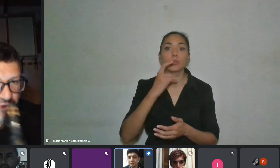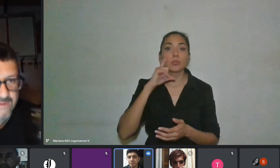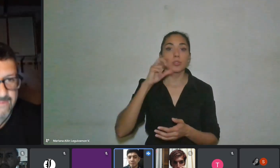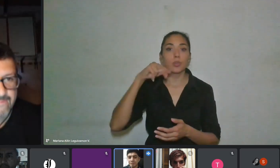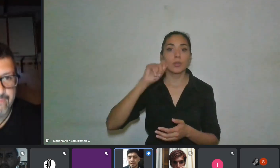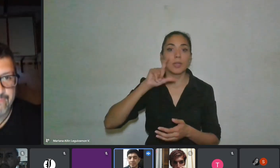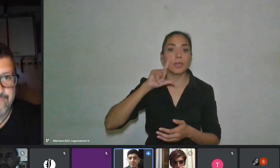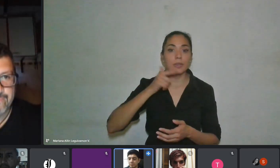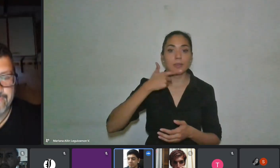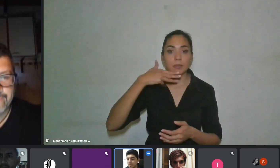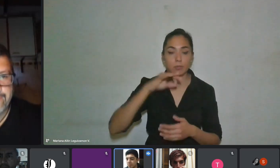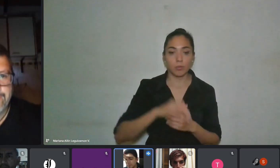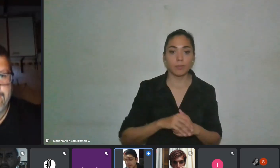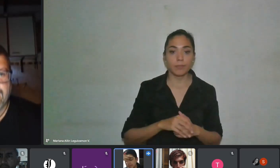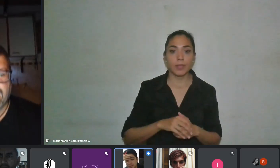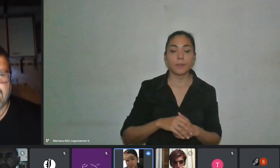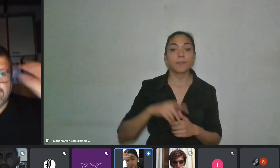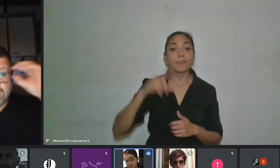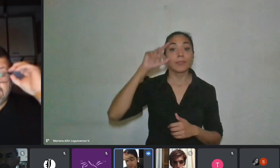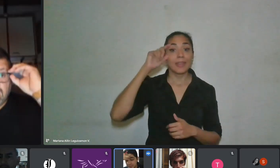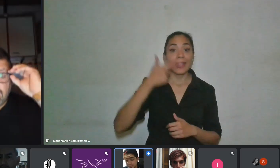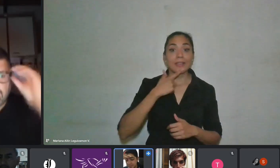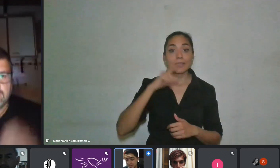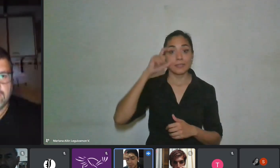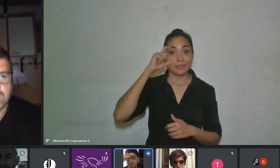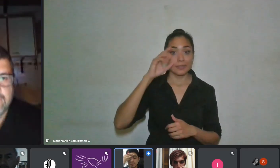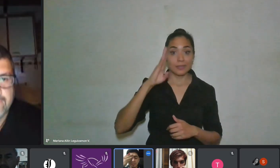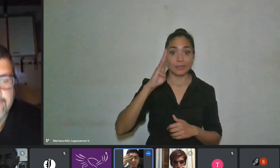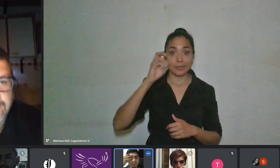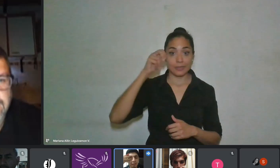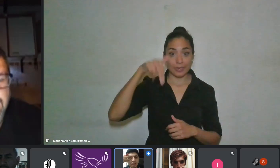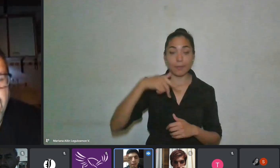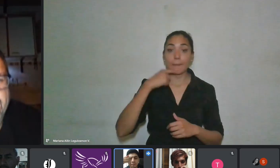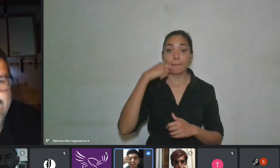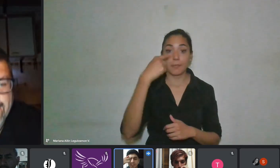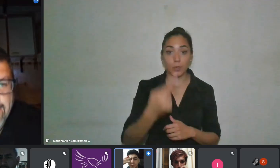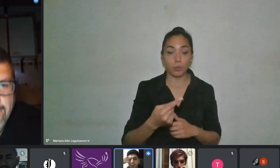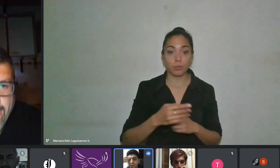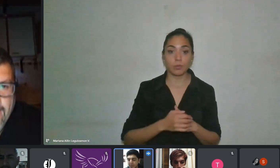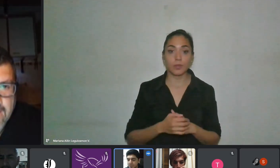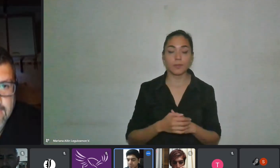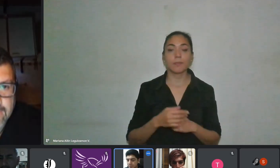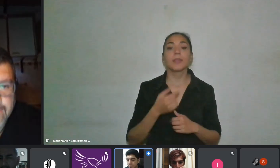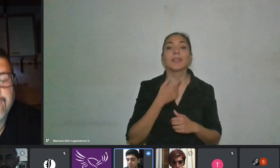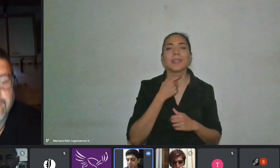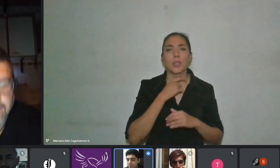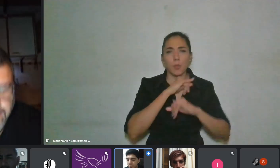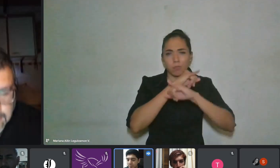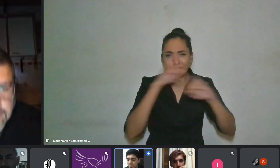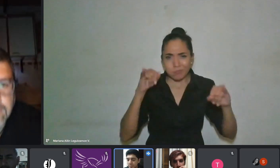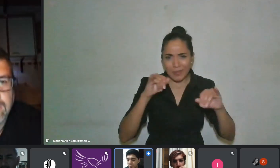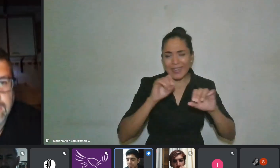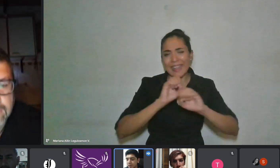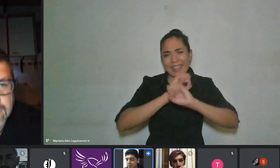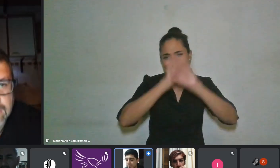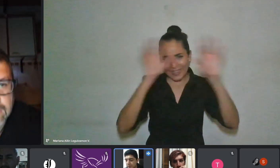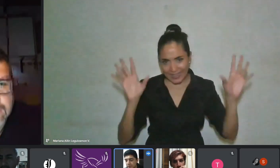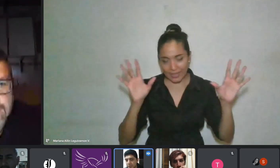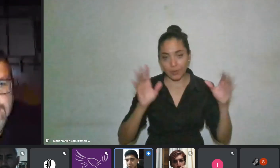Yo básicamente que, como para que entre en la cabeza de todos, ¿no? Que cuando hablamos de